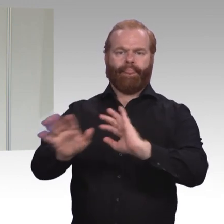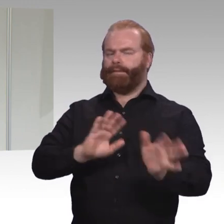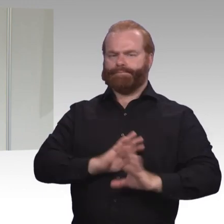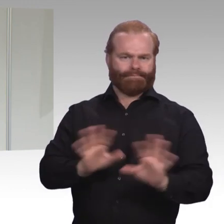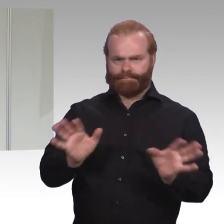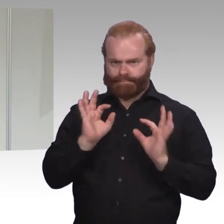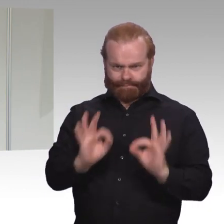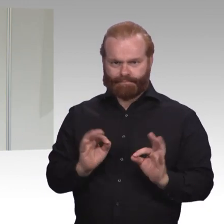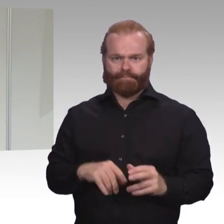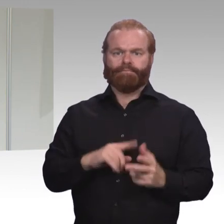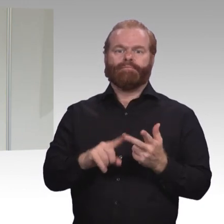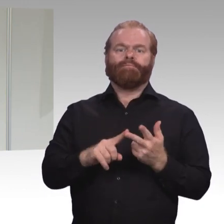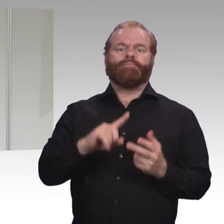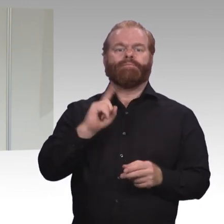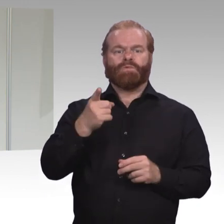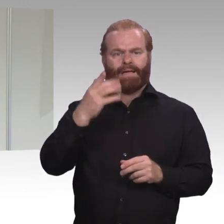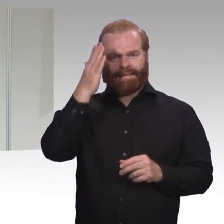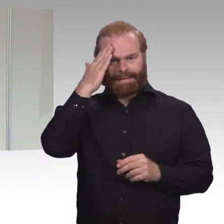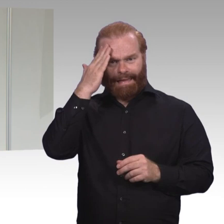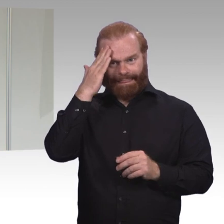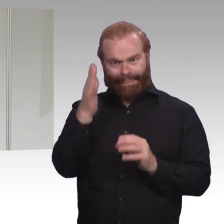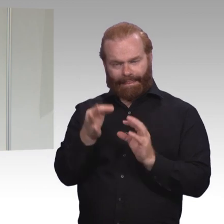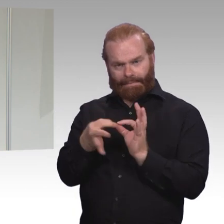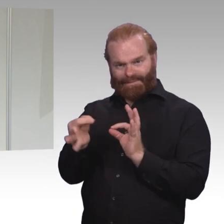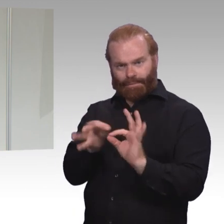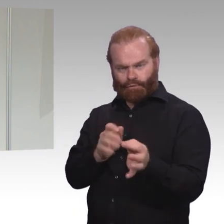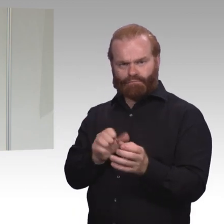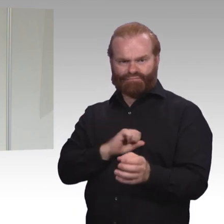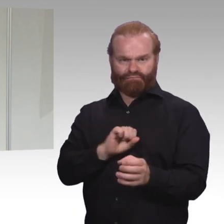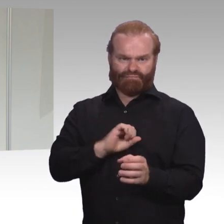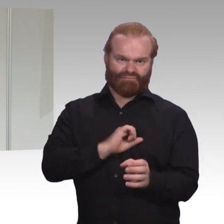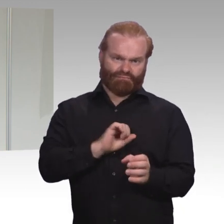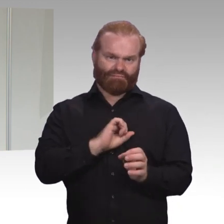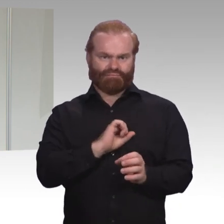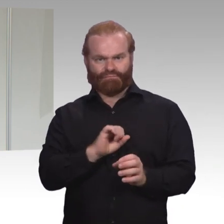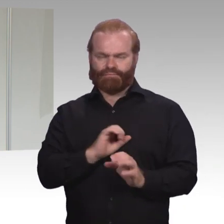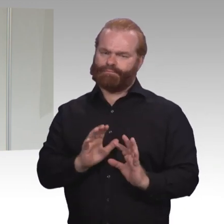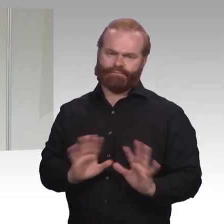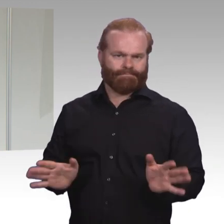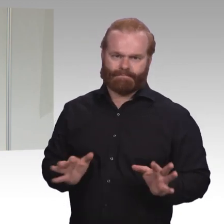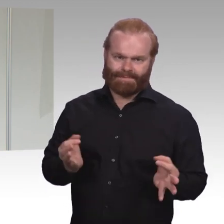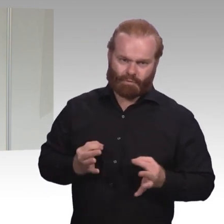Berateruntersuchungsausschuss. Frau Ministerin, mehr Mittel für die Bundeswehr, besseres Management